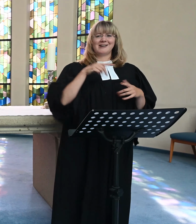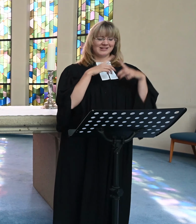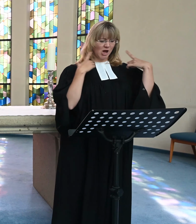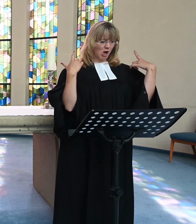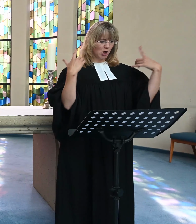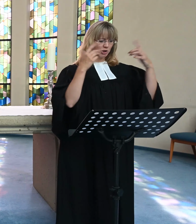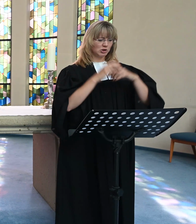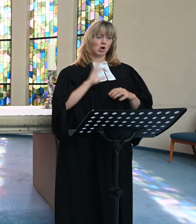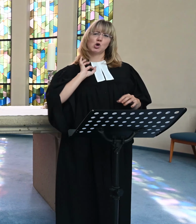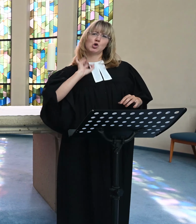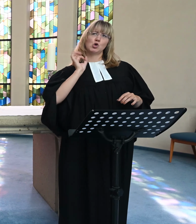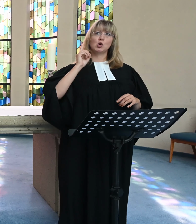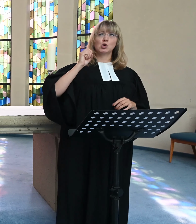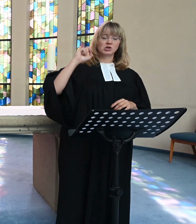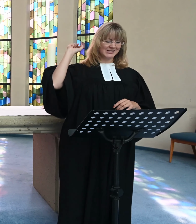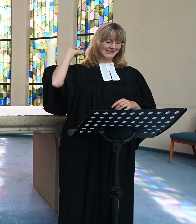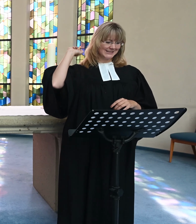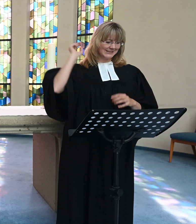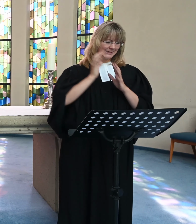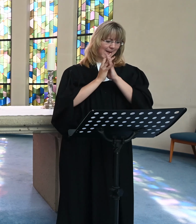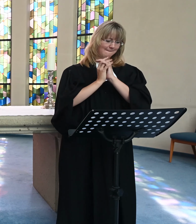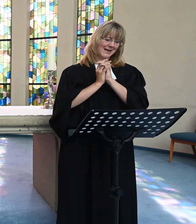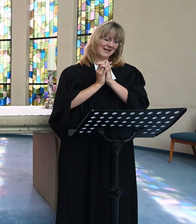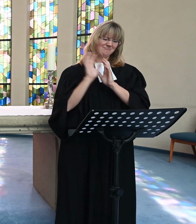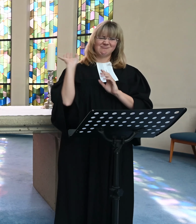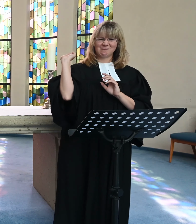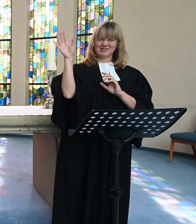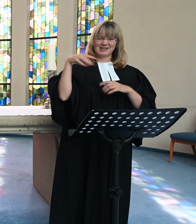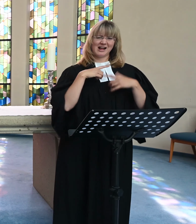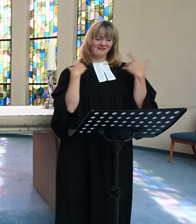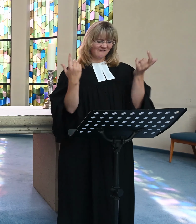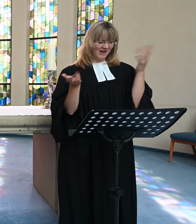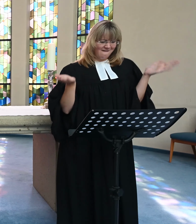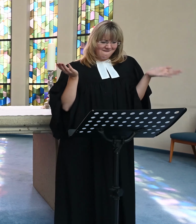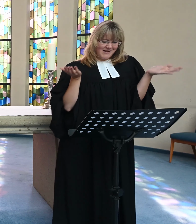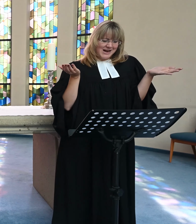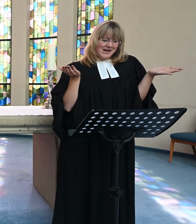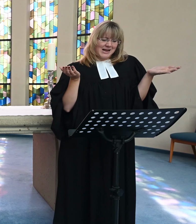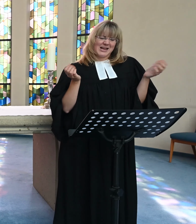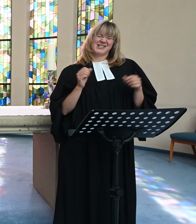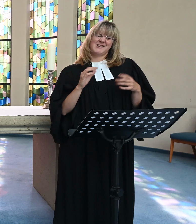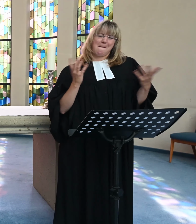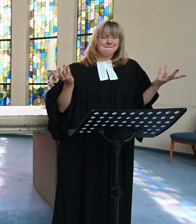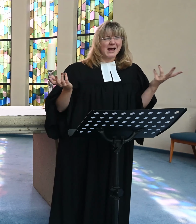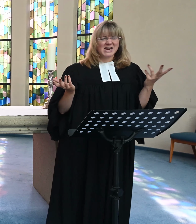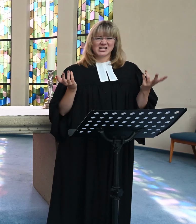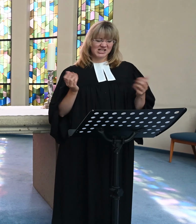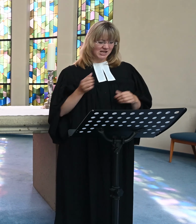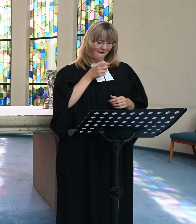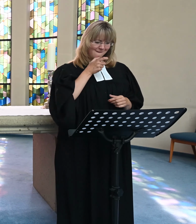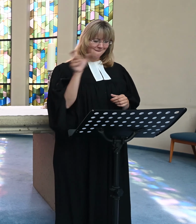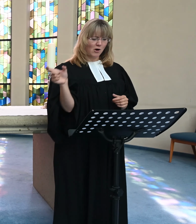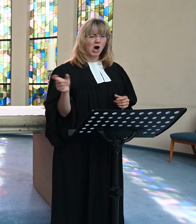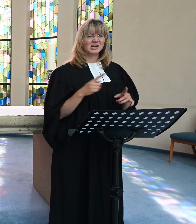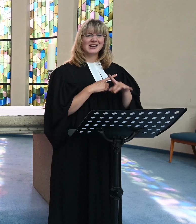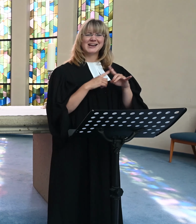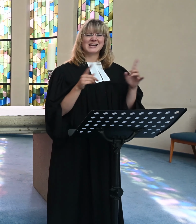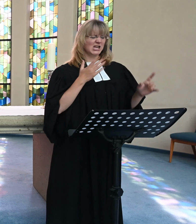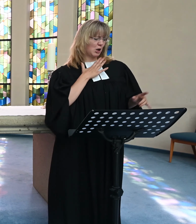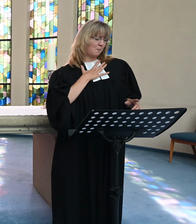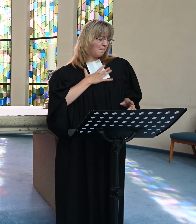im Kita-Gottesdienst gemeinsam gebetet wird. Ein Gebet, das darum auch die meisten Konfirmandinnen und Konfirmanden schon mitbringen